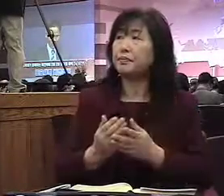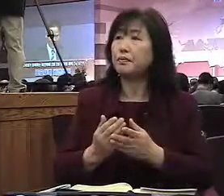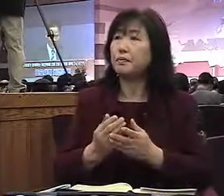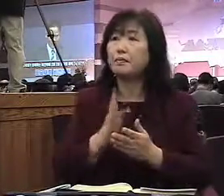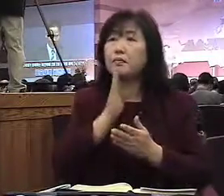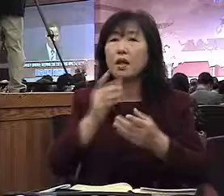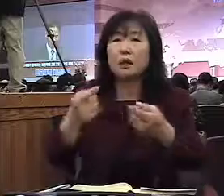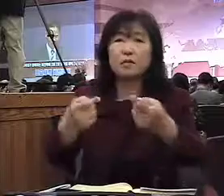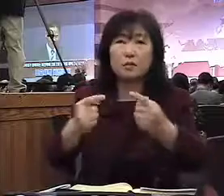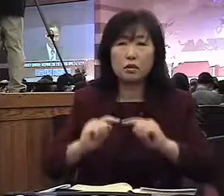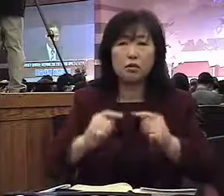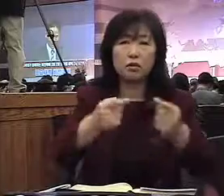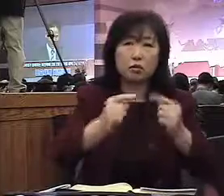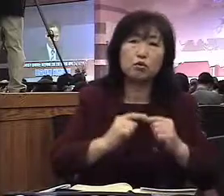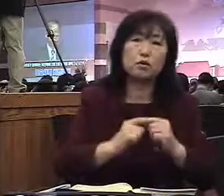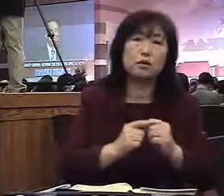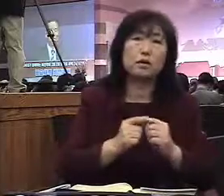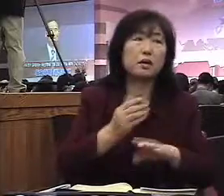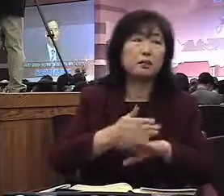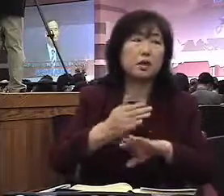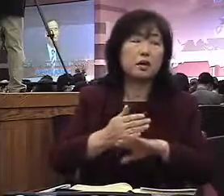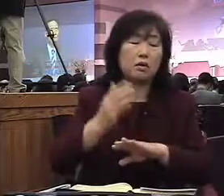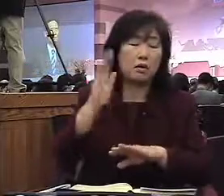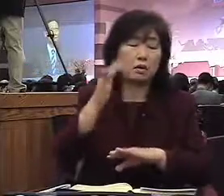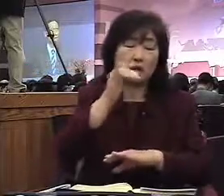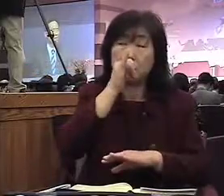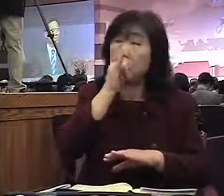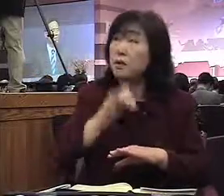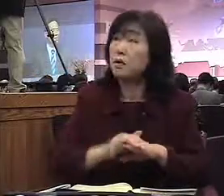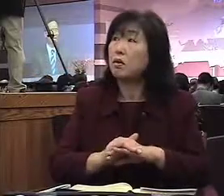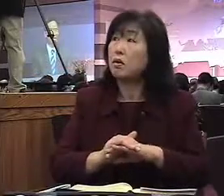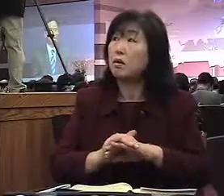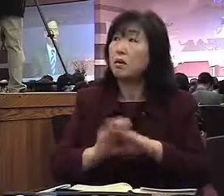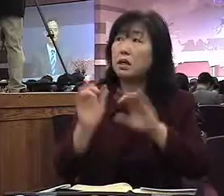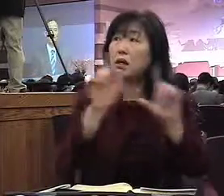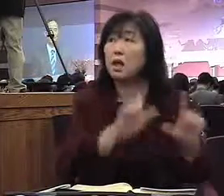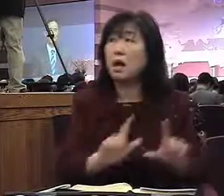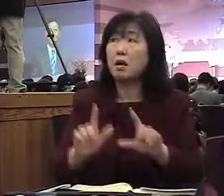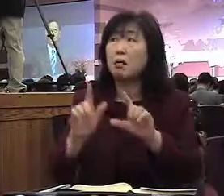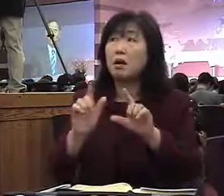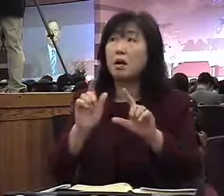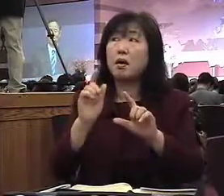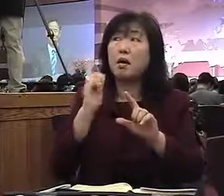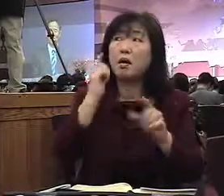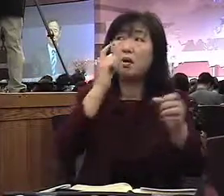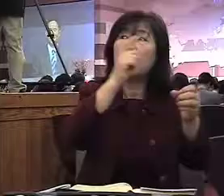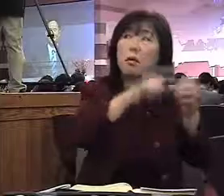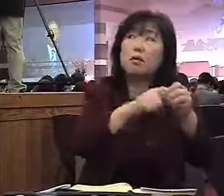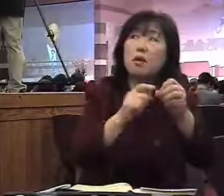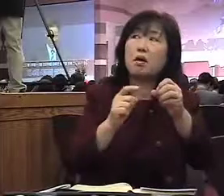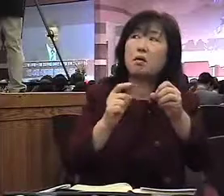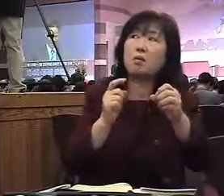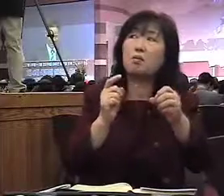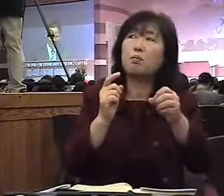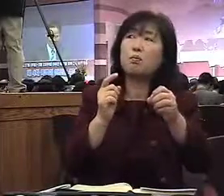참석해 주시면 감사하겠습니다. 여러분의 삶의 목적이 무엇입니까?